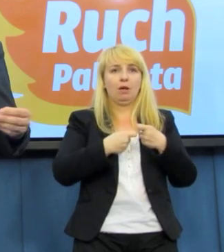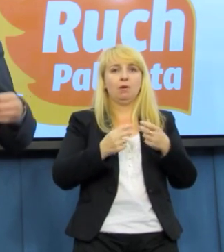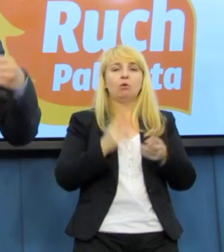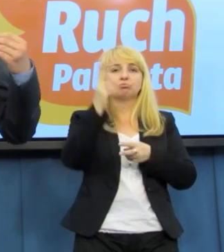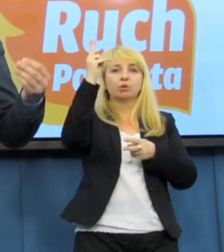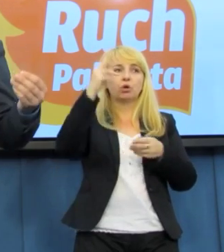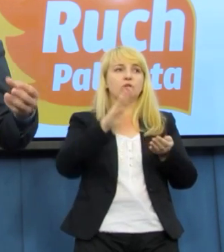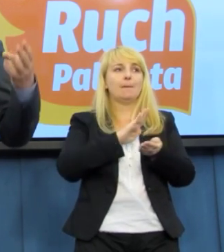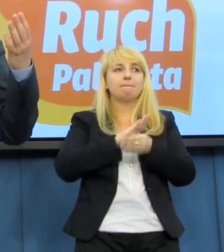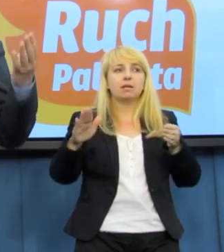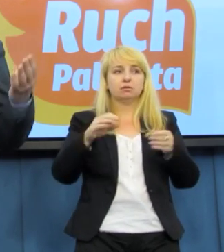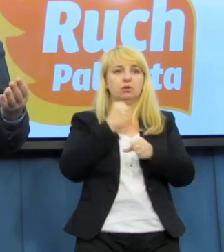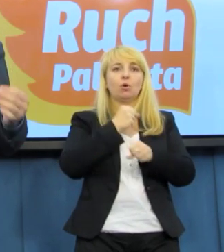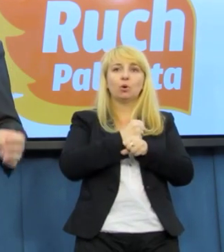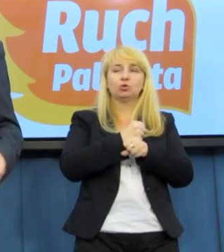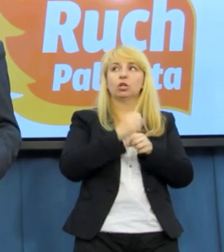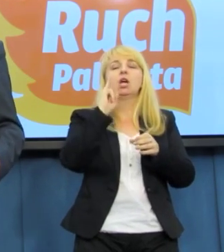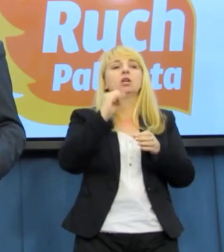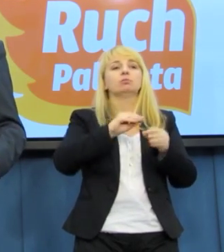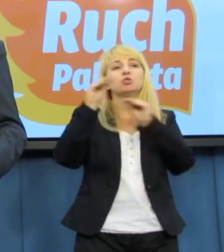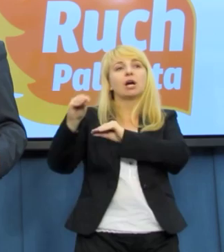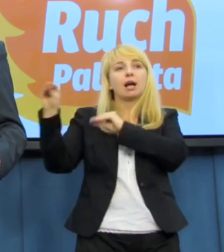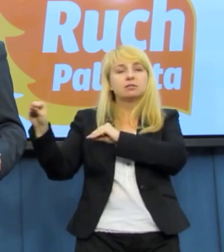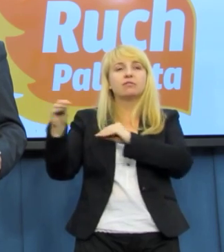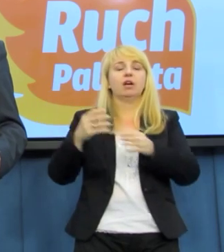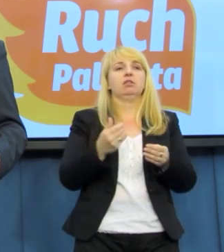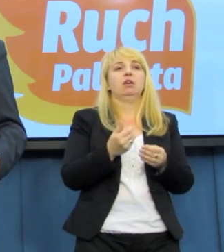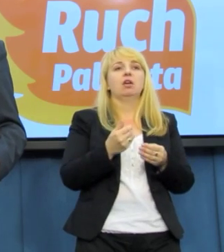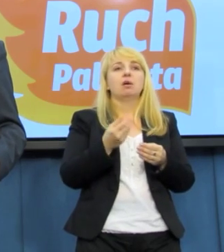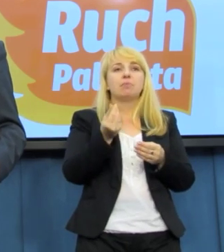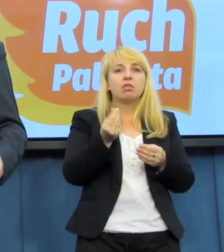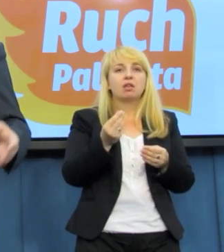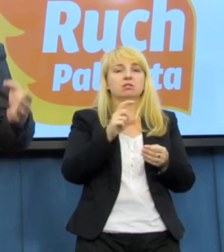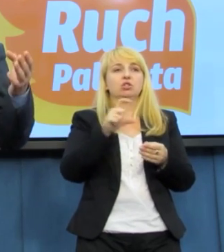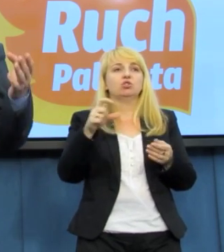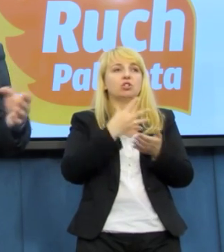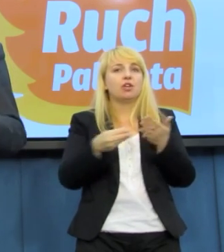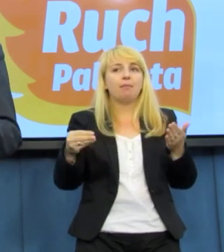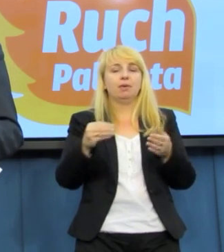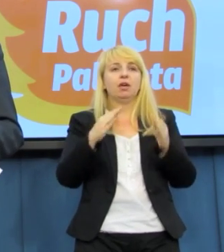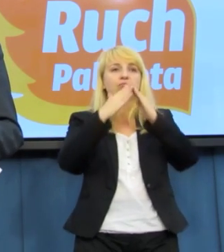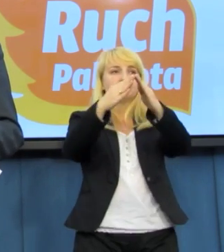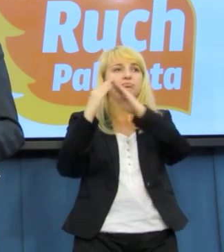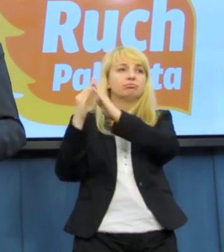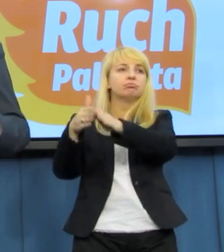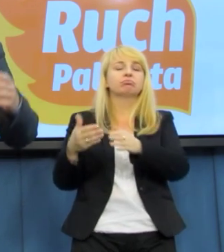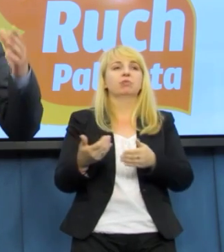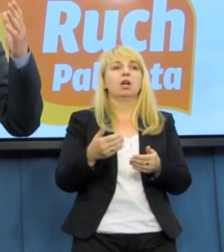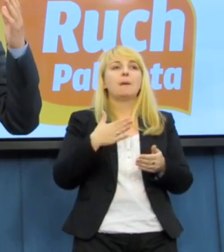przekazywanie kolejnych, a mamy, przypomnę, ponad 10 tysięcy parafii w Polsce. Czy nie lepiej by było,